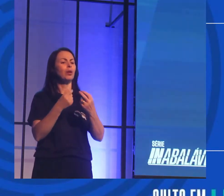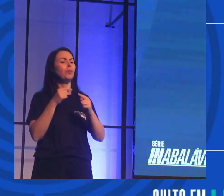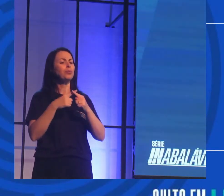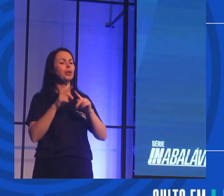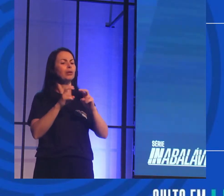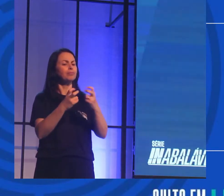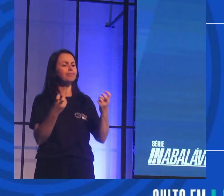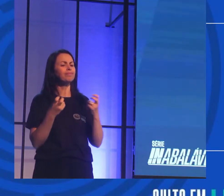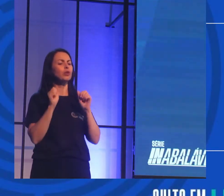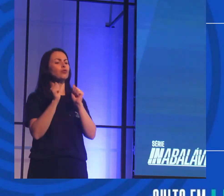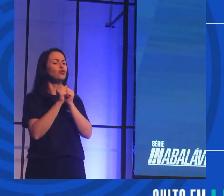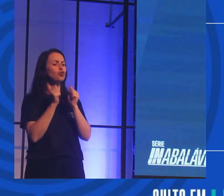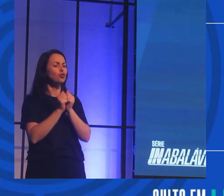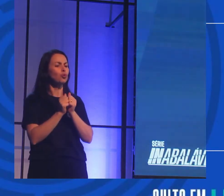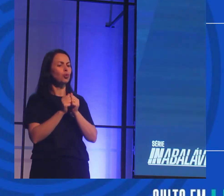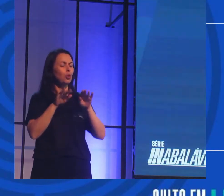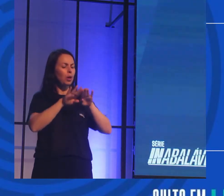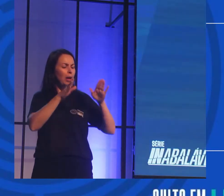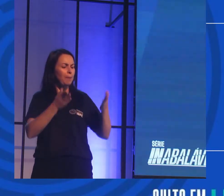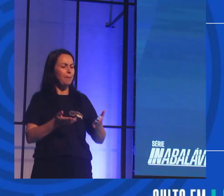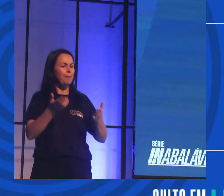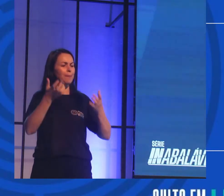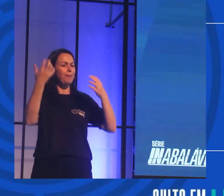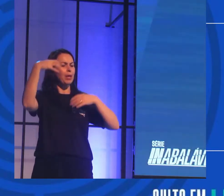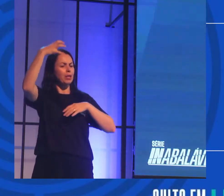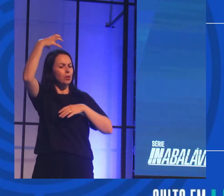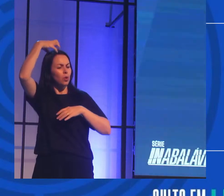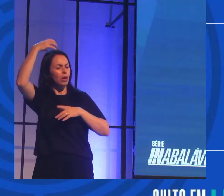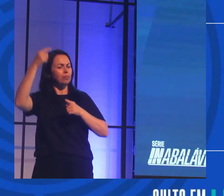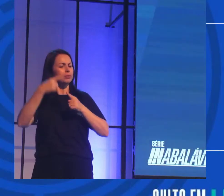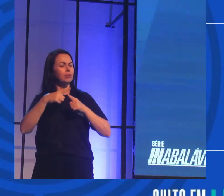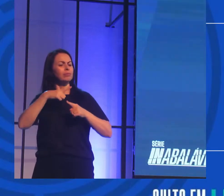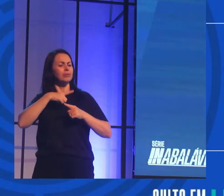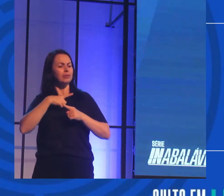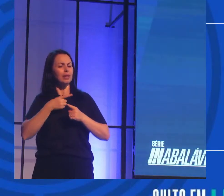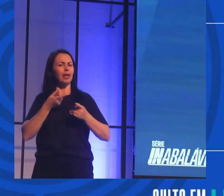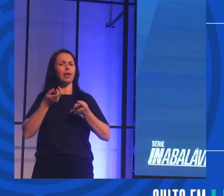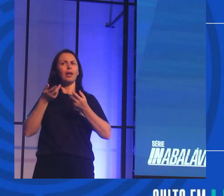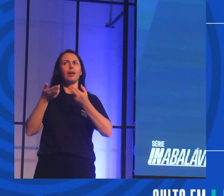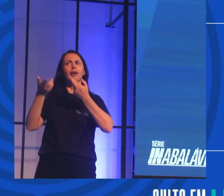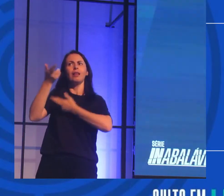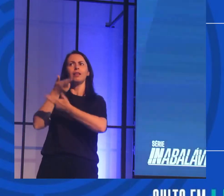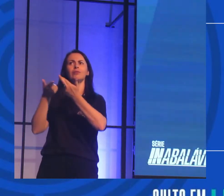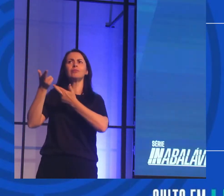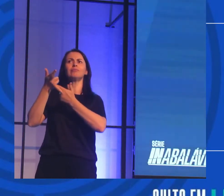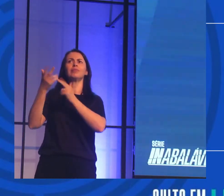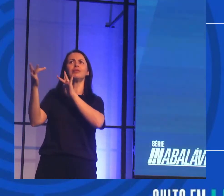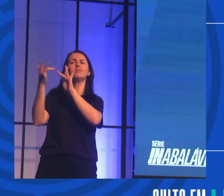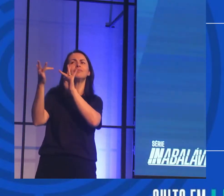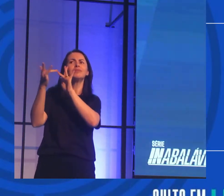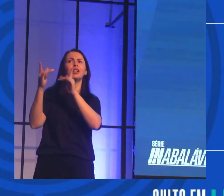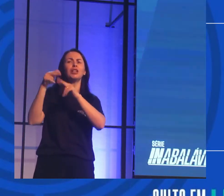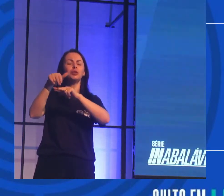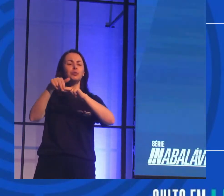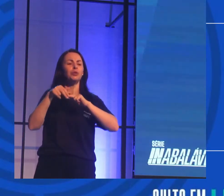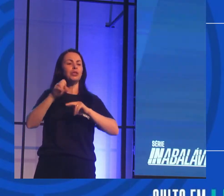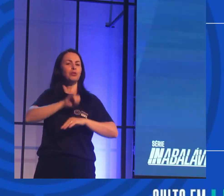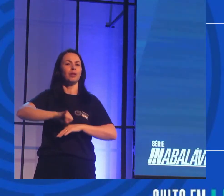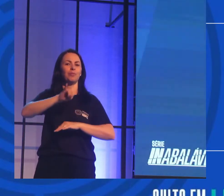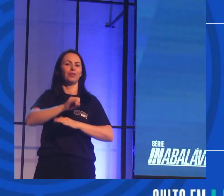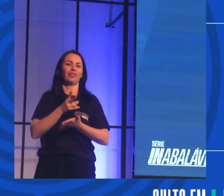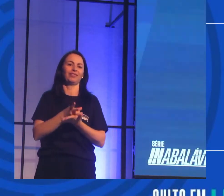mesa do rei, você fala com Jesus, você tem intimidade com ele, você confia nele, mas para isso você precisa ter consistência.